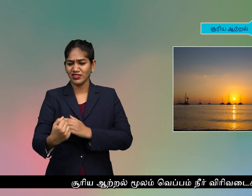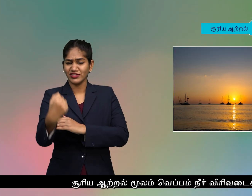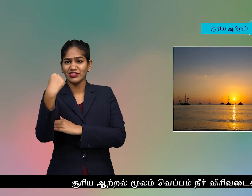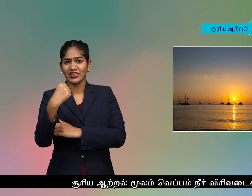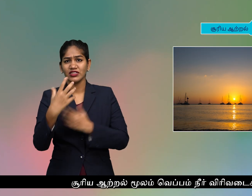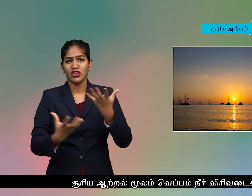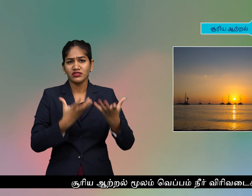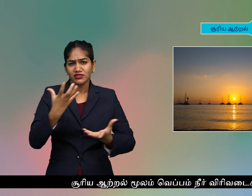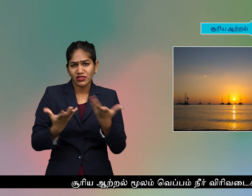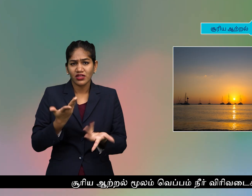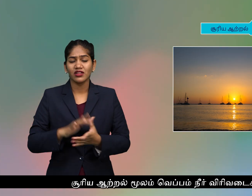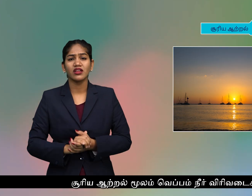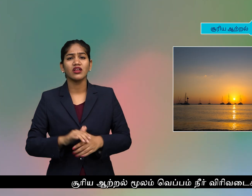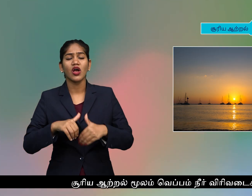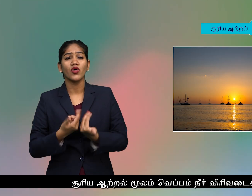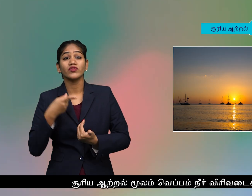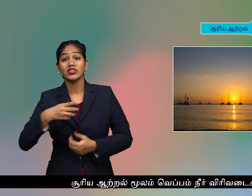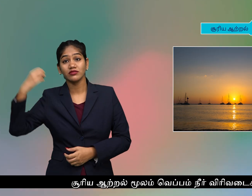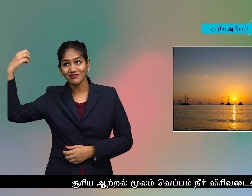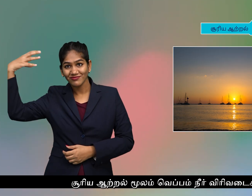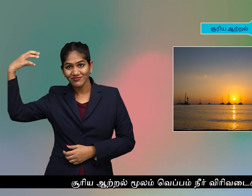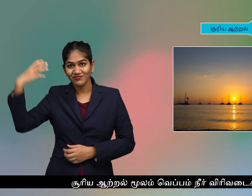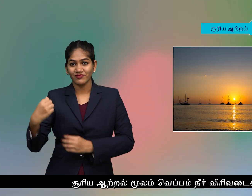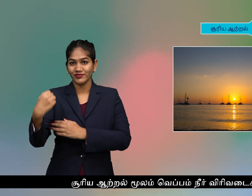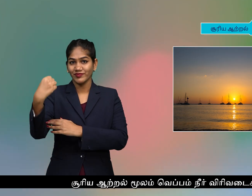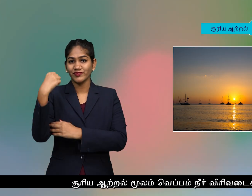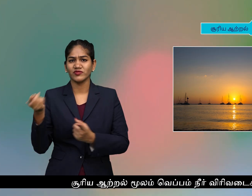சூரிய ஆற்றல் மூலம் வெப்ப நீர் விரிவடைகிறது.